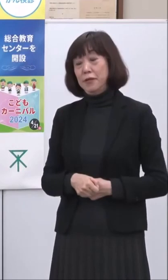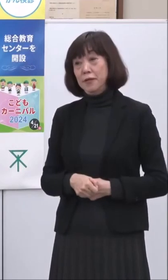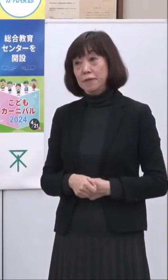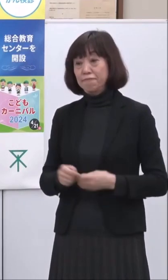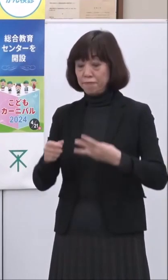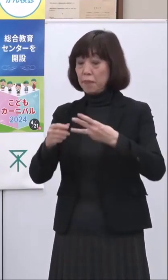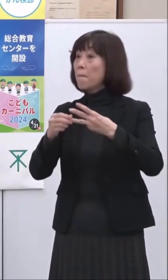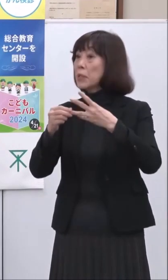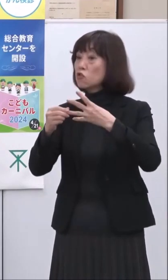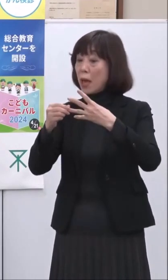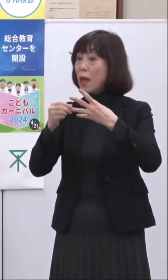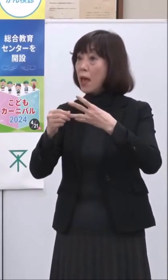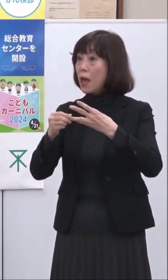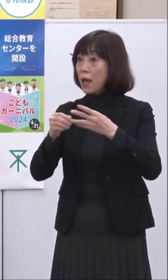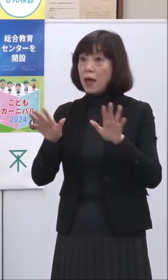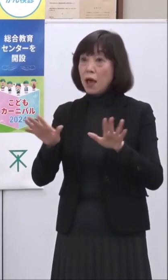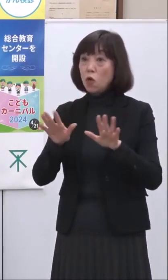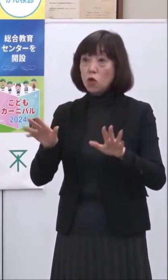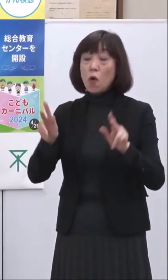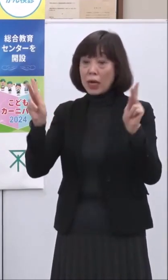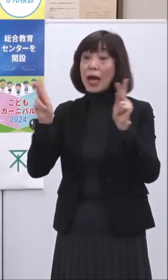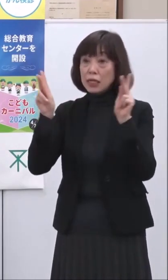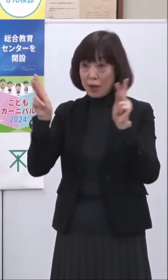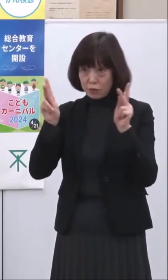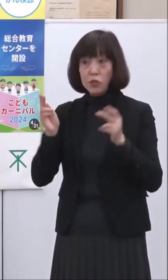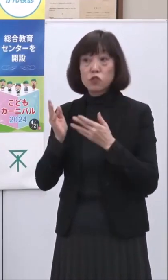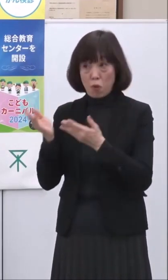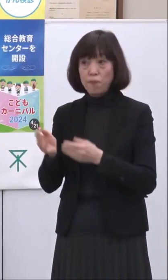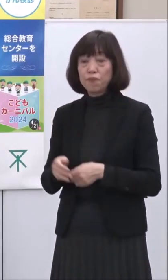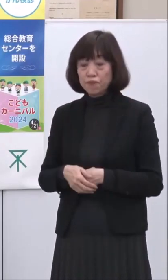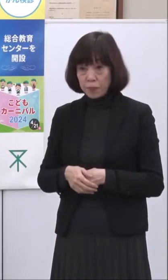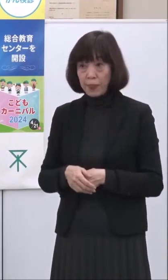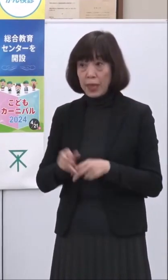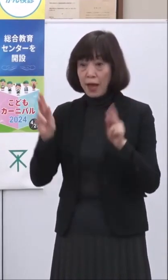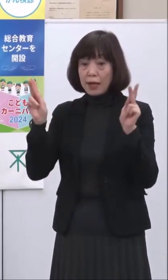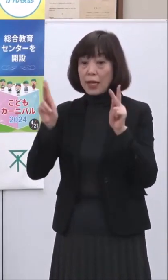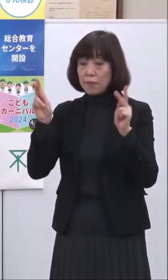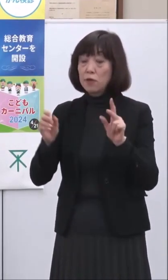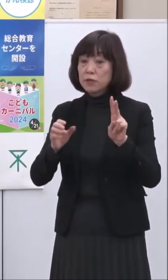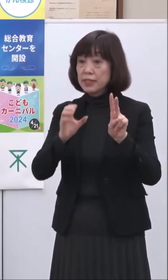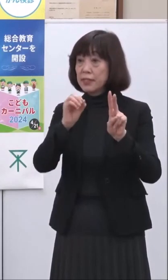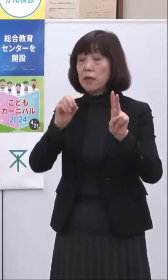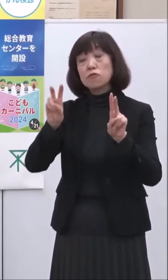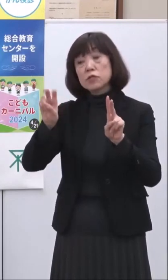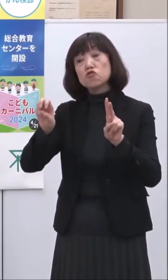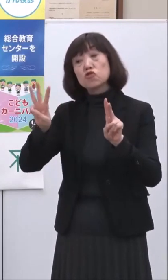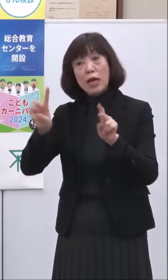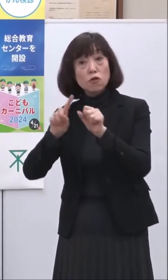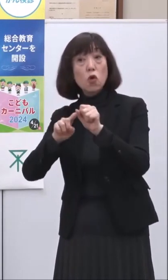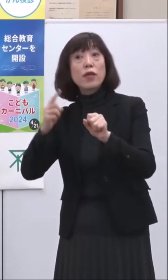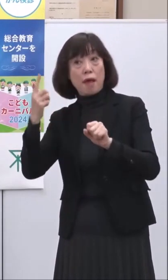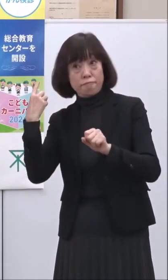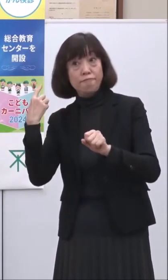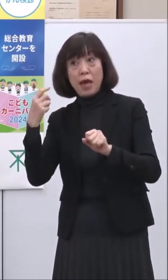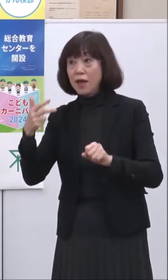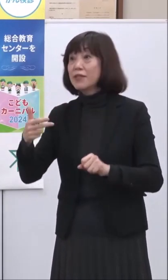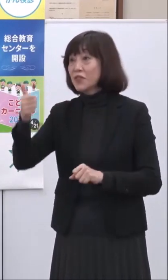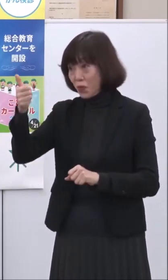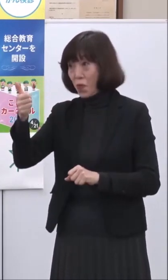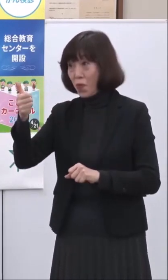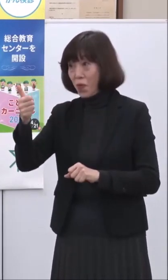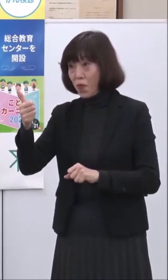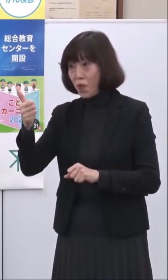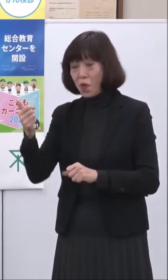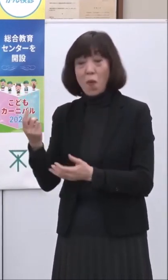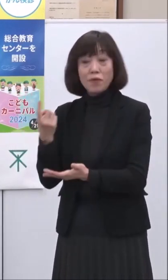3点目で子どもカーニバルについてです。大阪市子どもカーニバル2023、去年ですね、市長も出席され